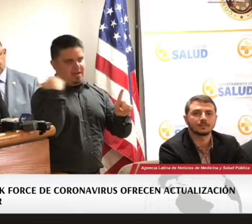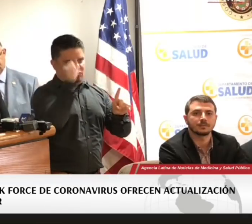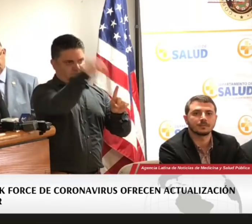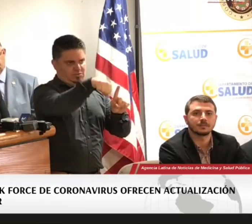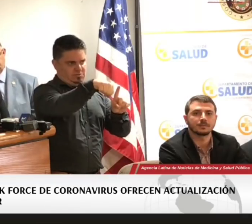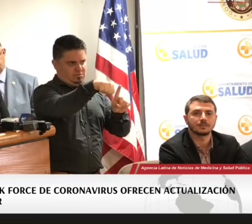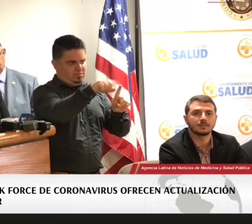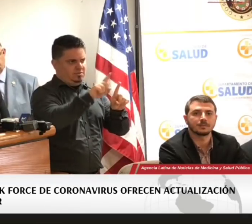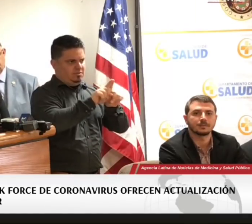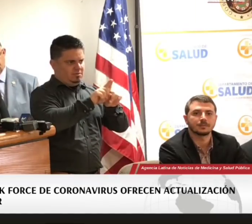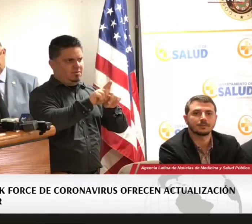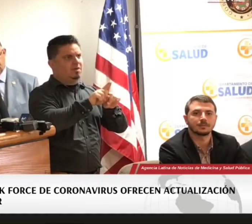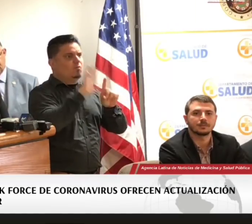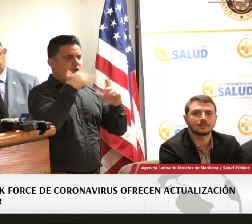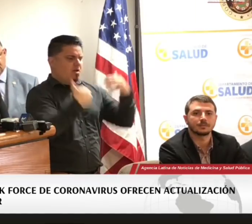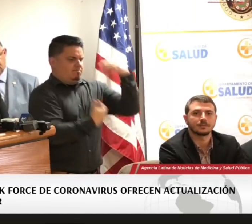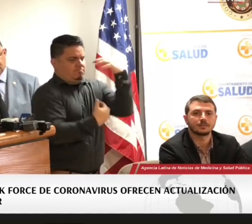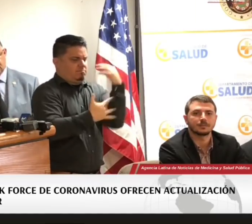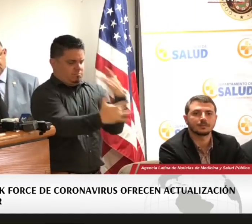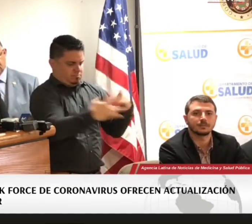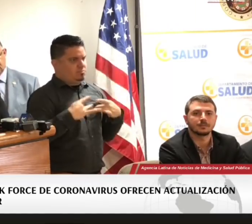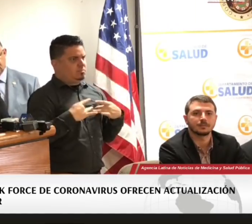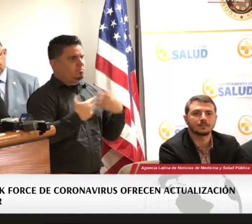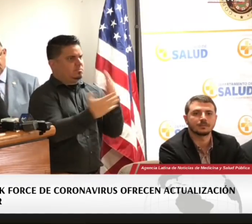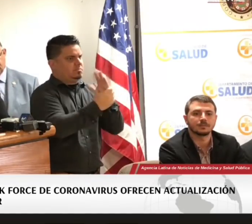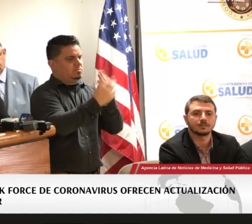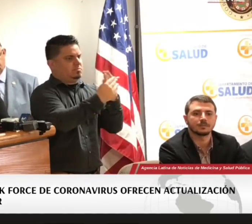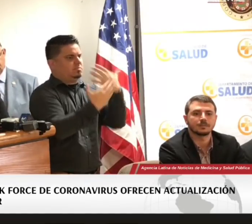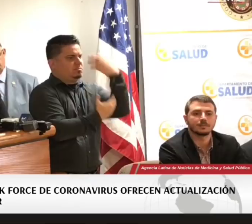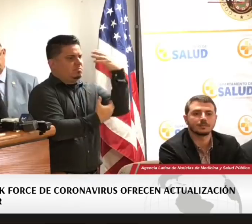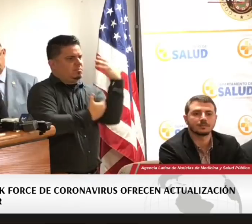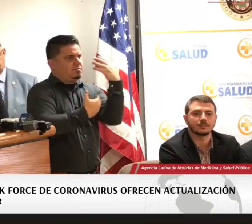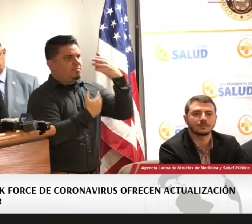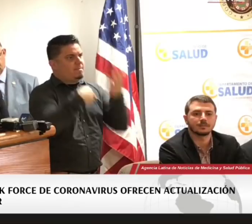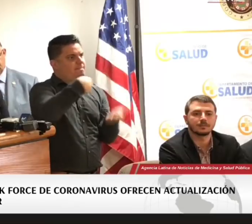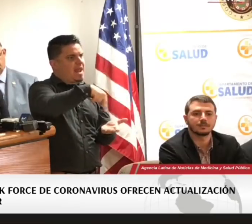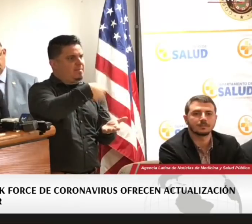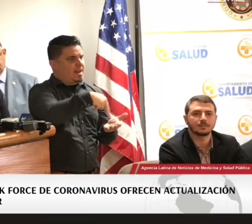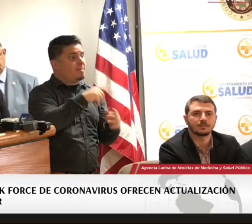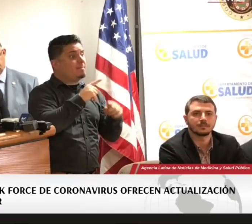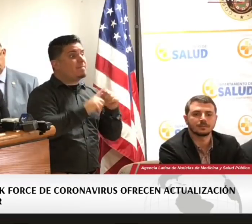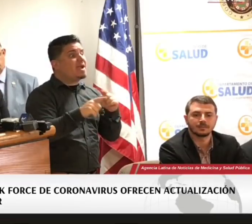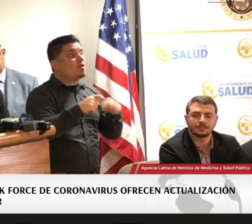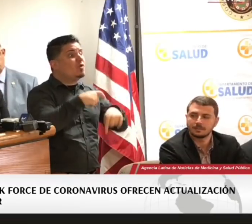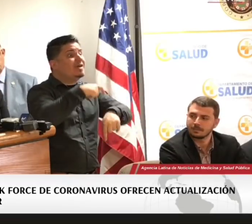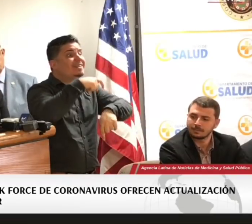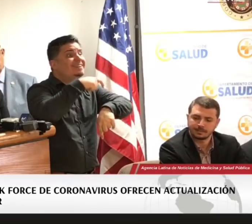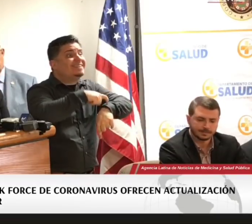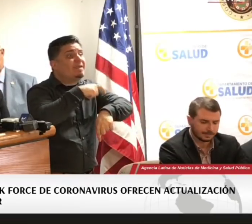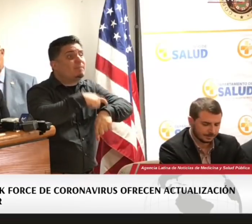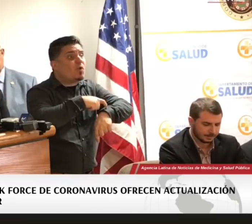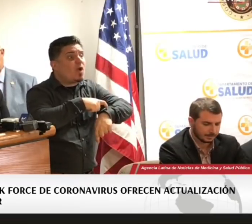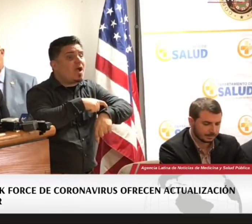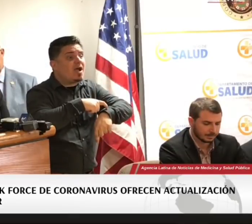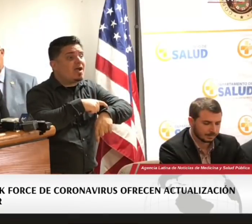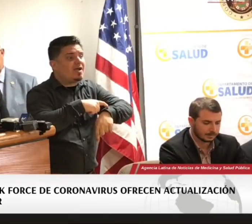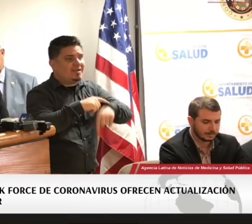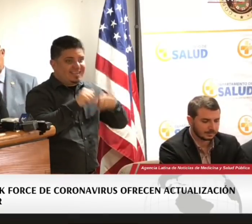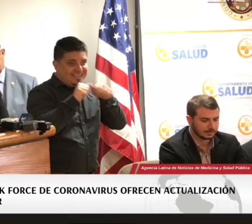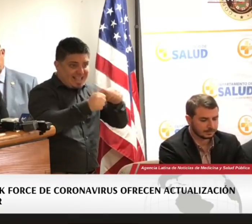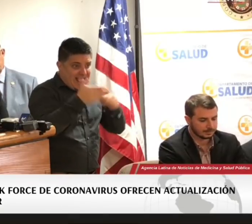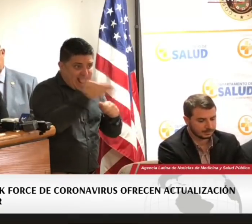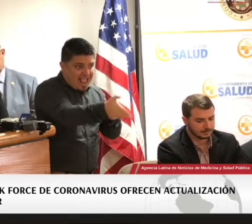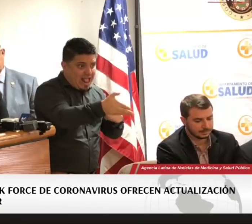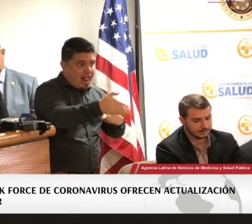baila y demás, él estuvo bailando, pero el tiempo que él estuvo en esta actividad, en este